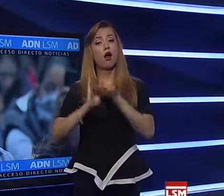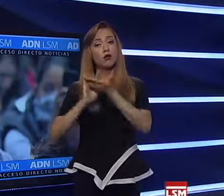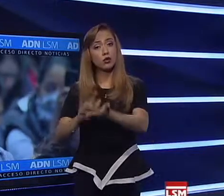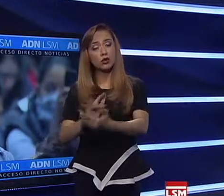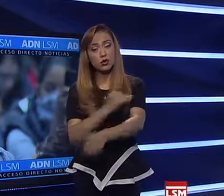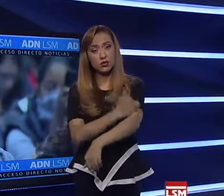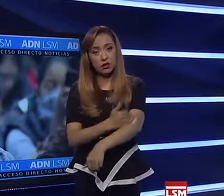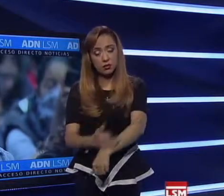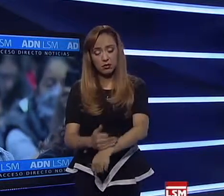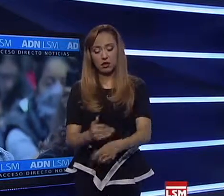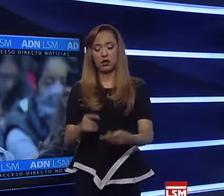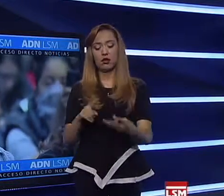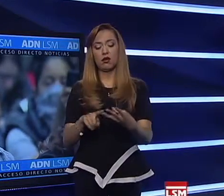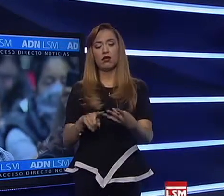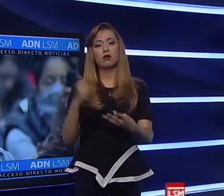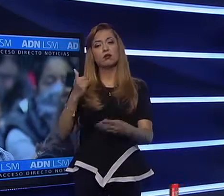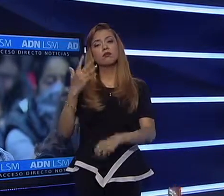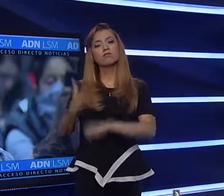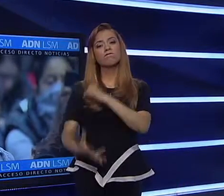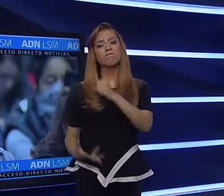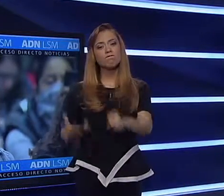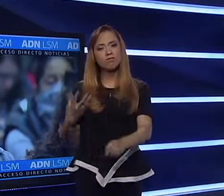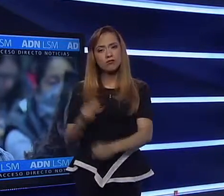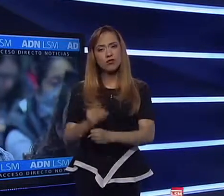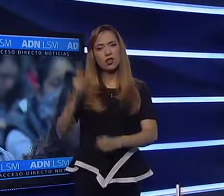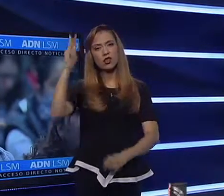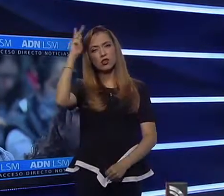y reparación integral de daños.